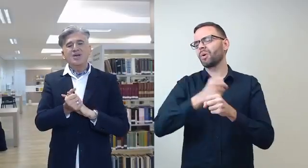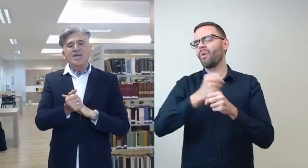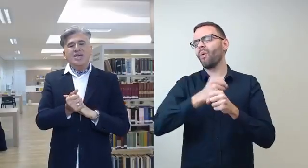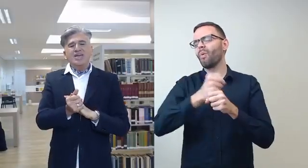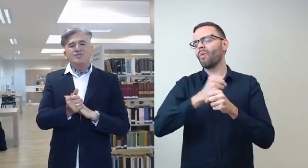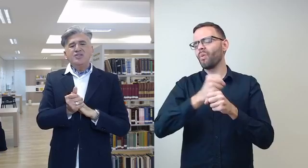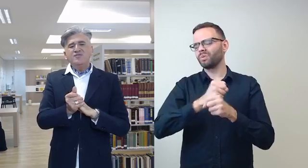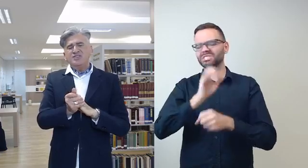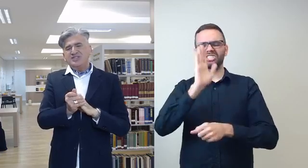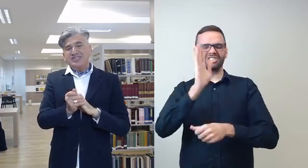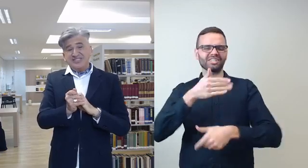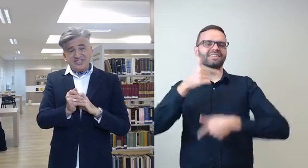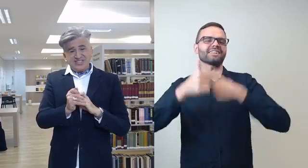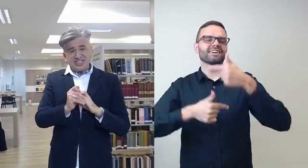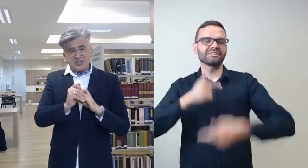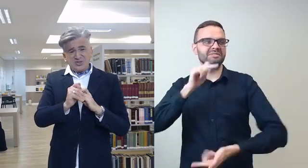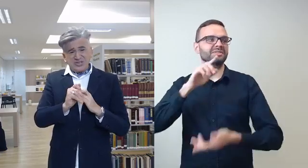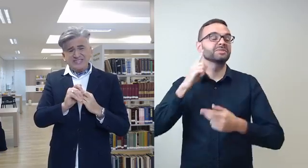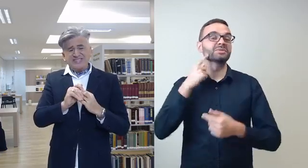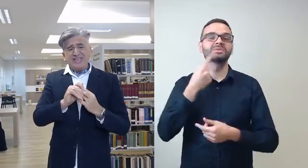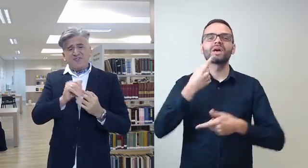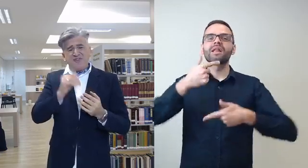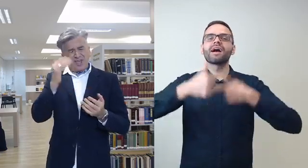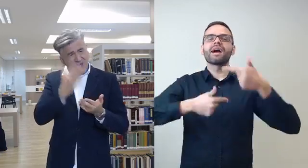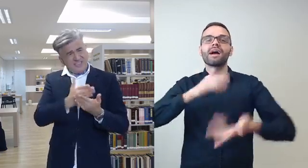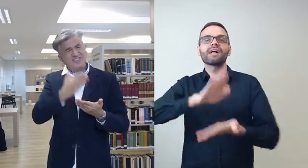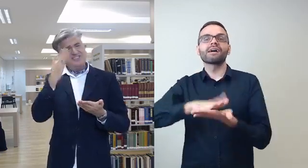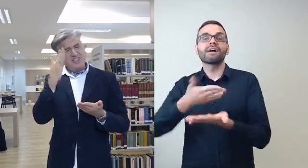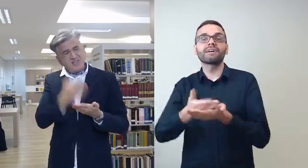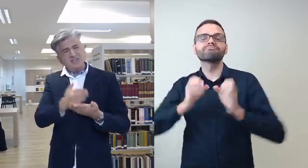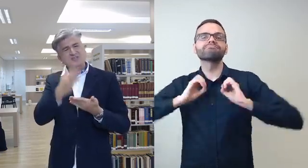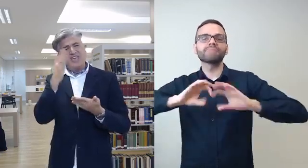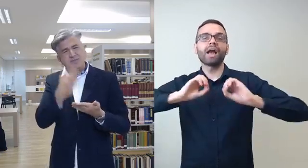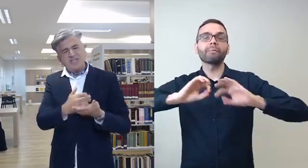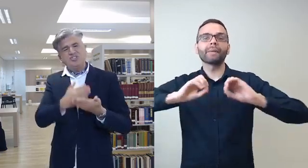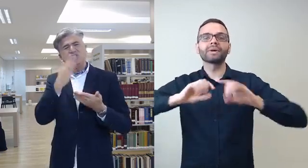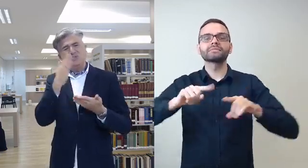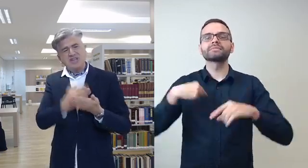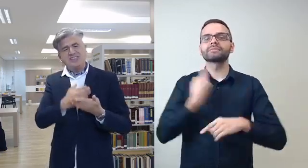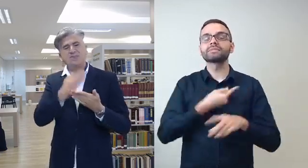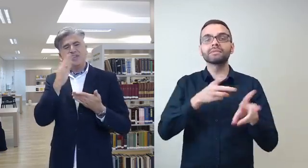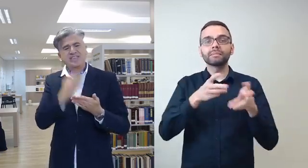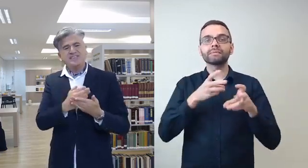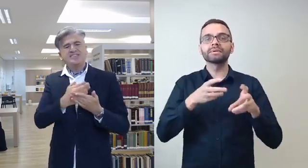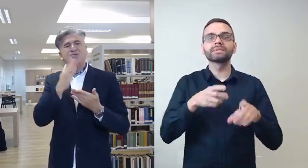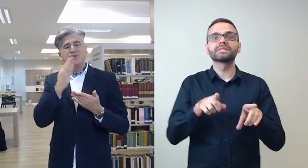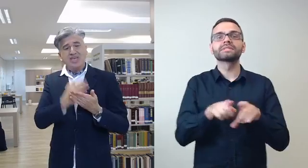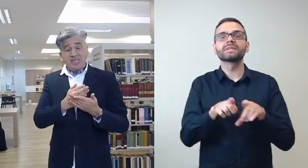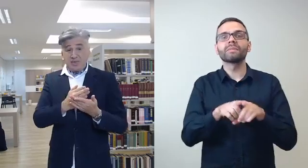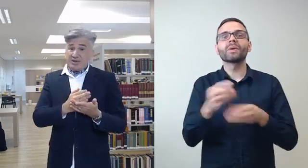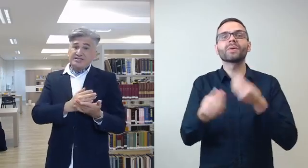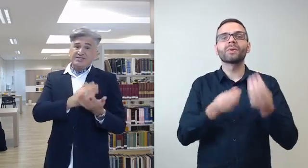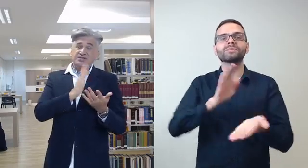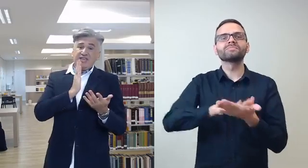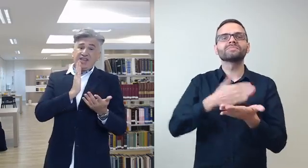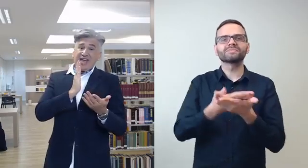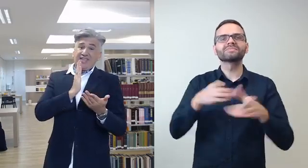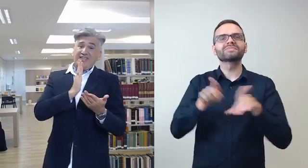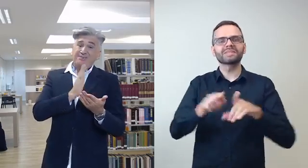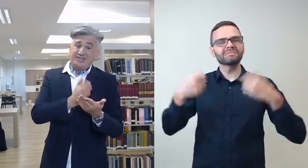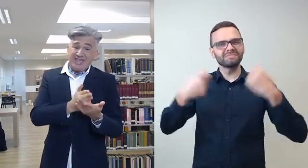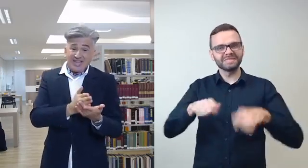Brasil, eu tenho visto que existem questões frequentes que ficam se repetindo na interpretação, que precisam